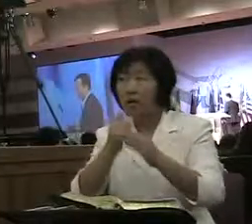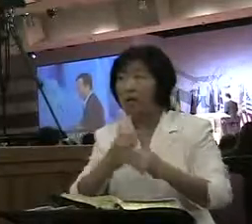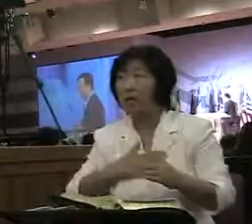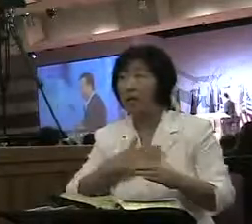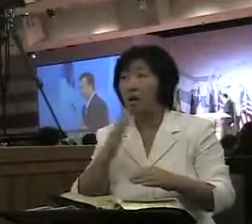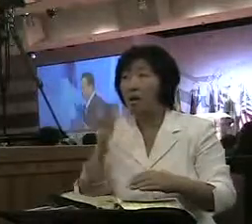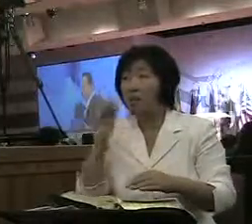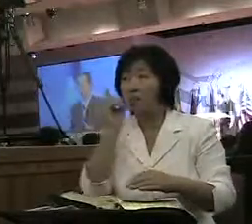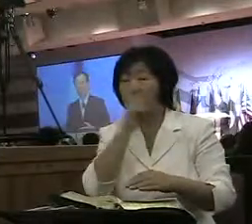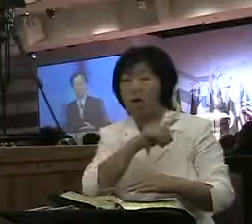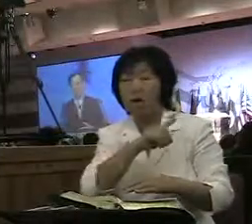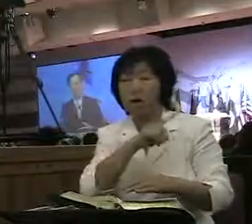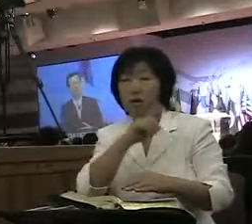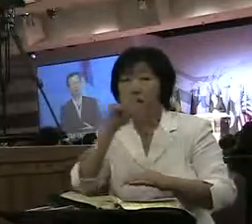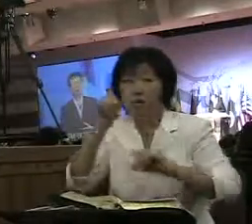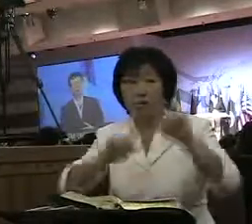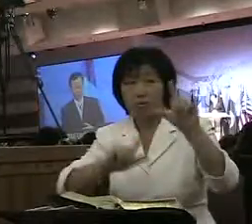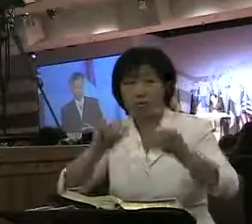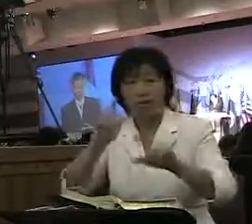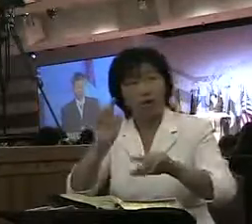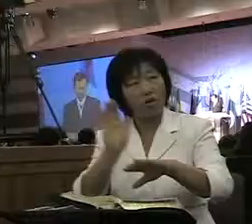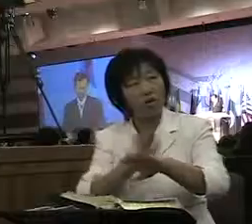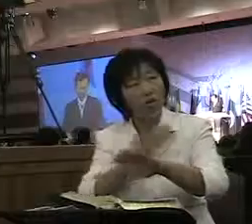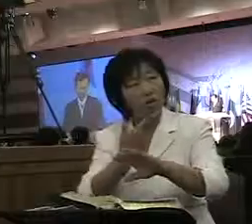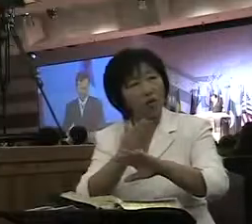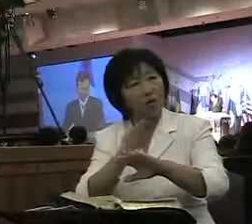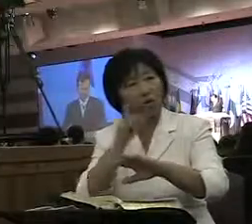모습입니다. 나의 부정한 모습.